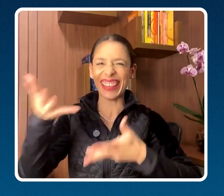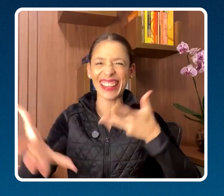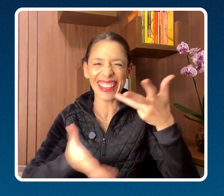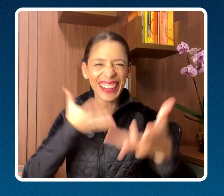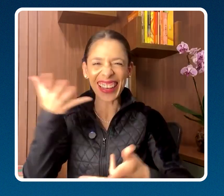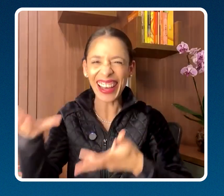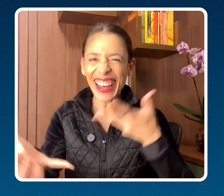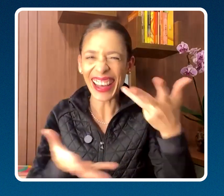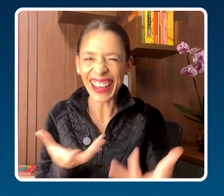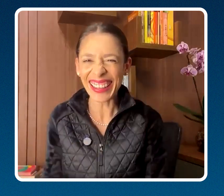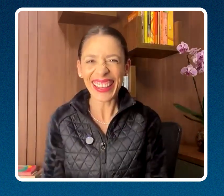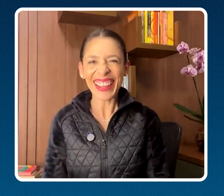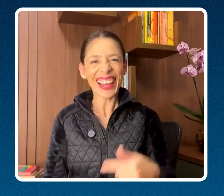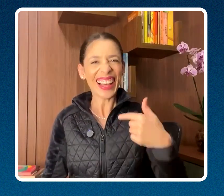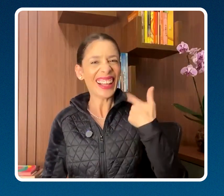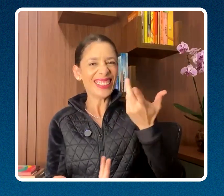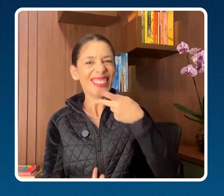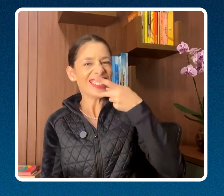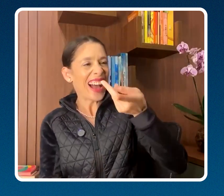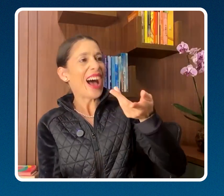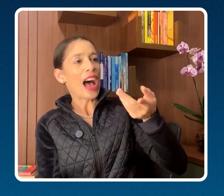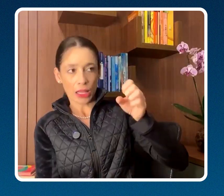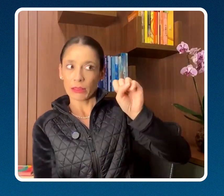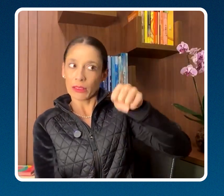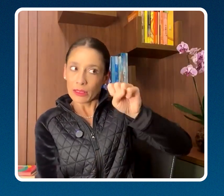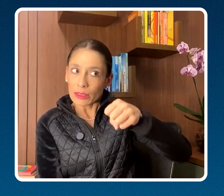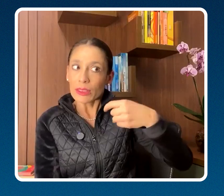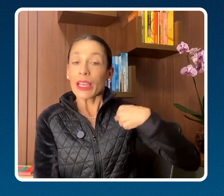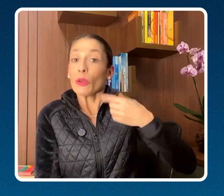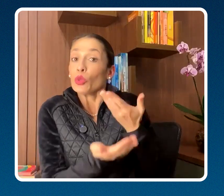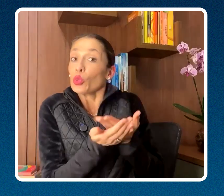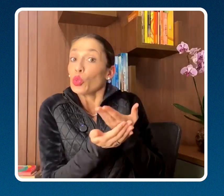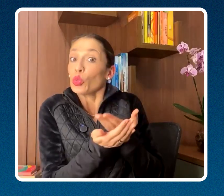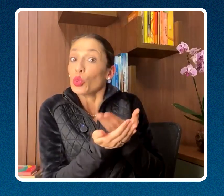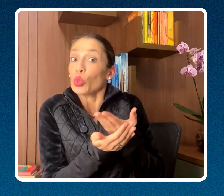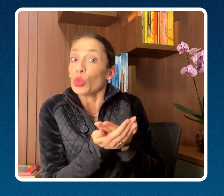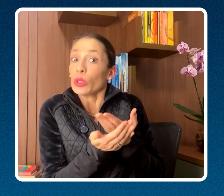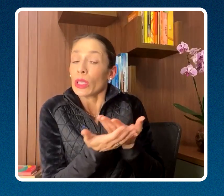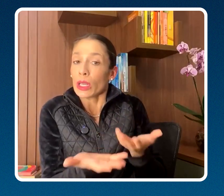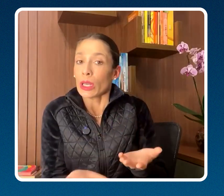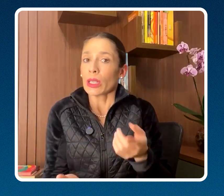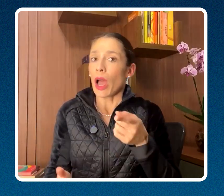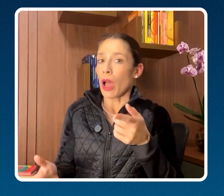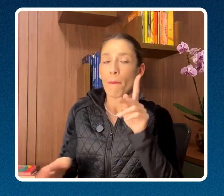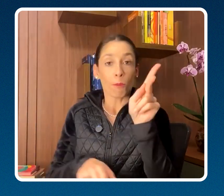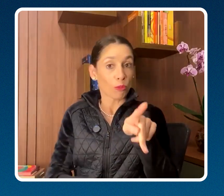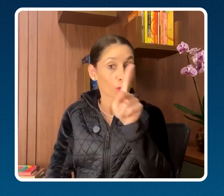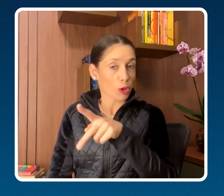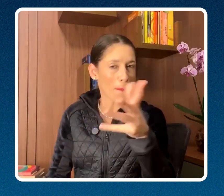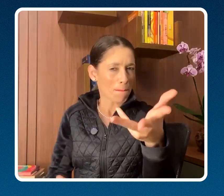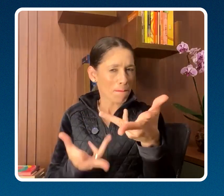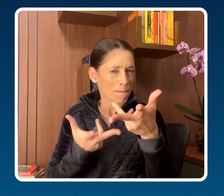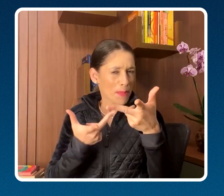aí eu peguei e falei assim, olha, tô na escola, estudando muito, prof, maravilhosa. Aí